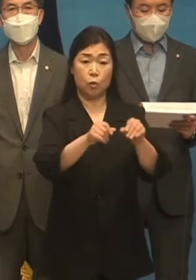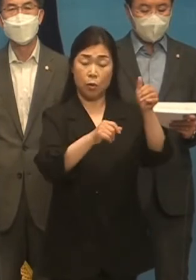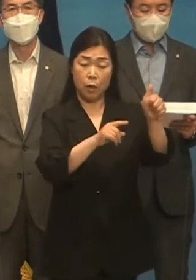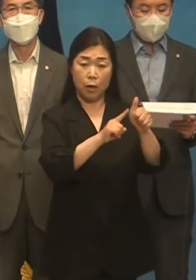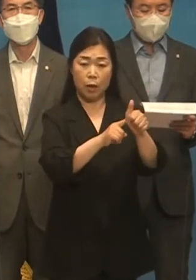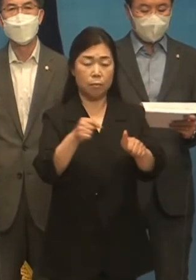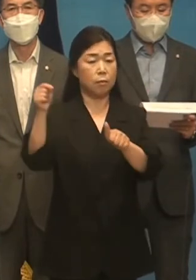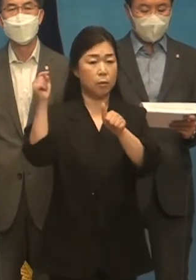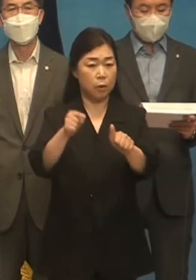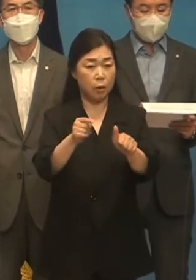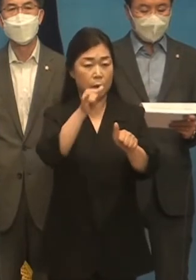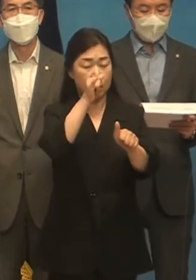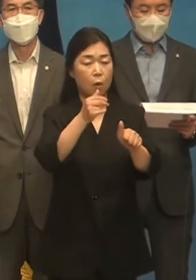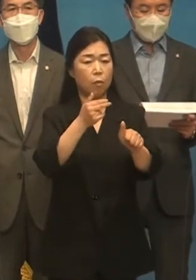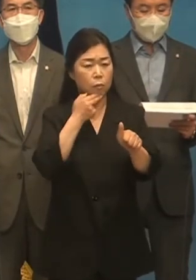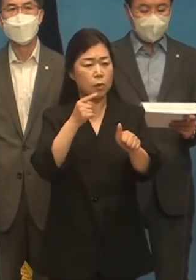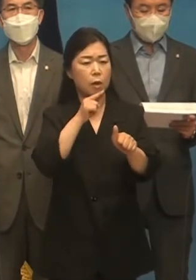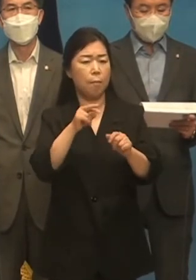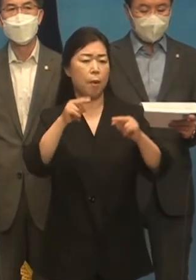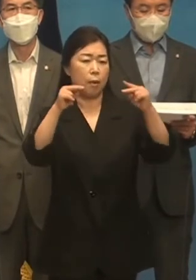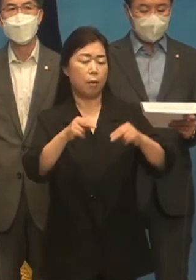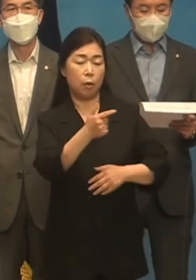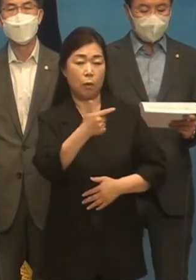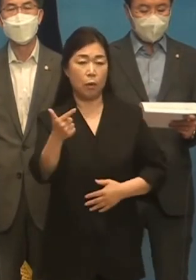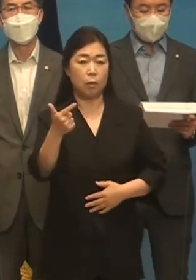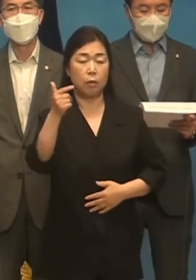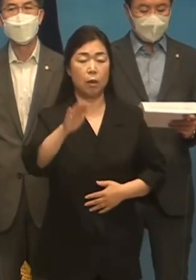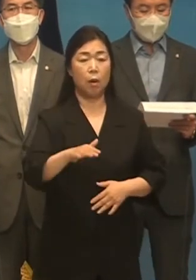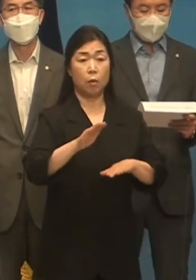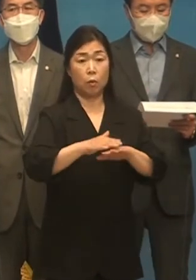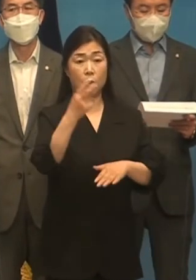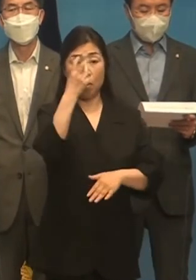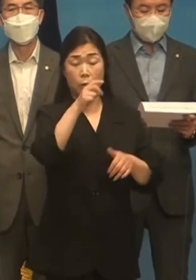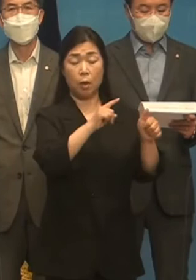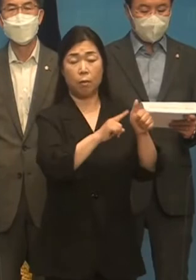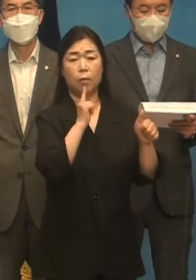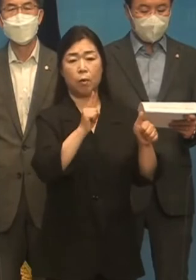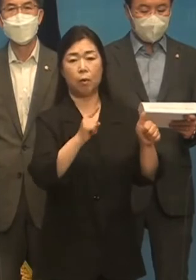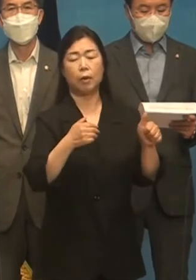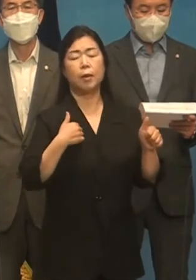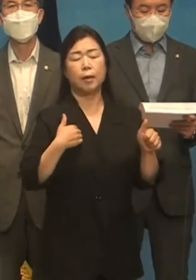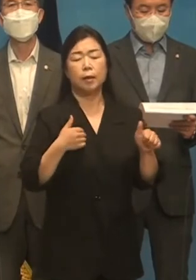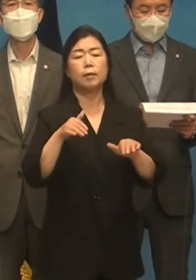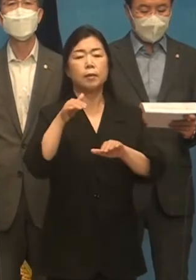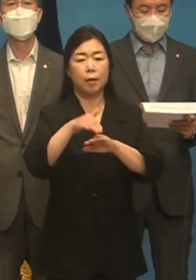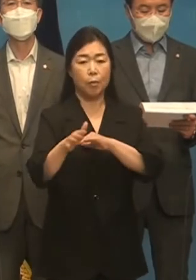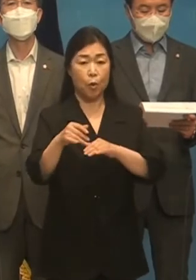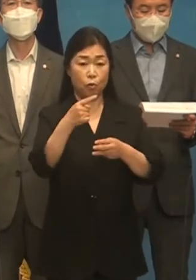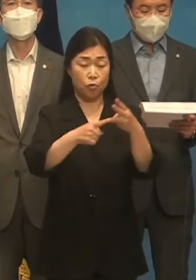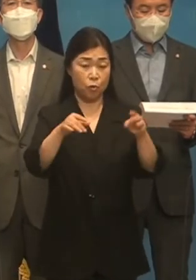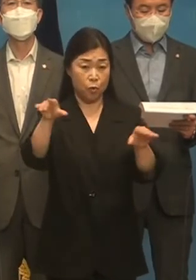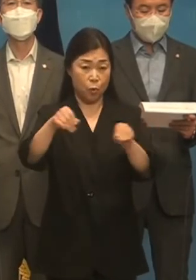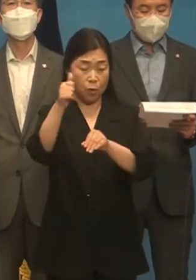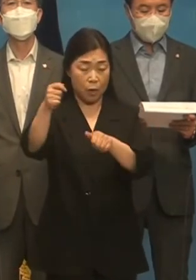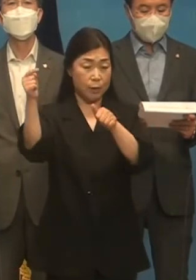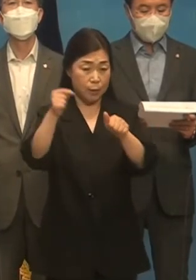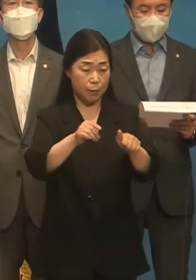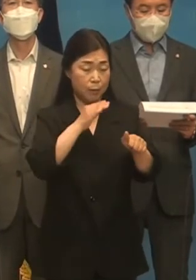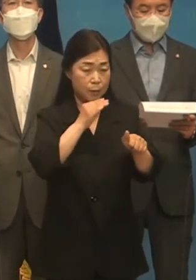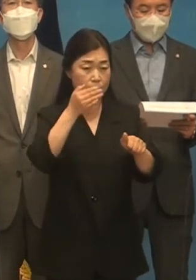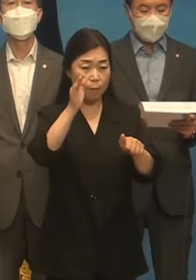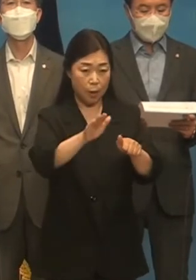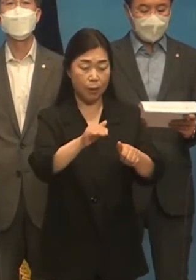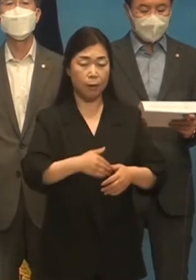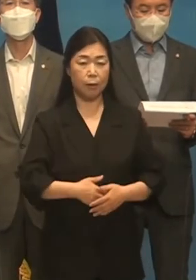작성을 지시했는지가 쟁점이 되었었는데 송 검사는 재판 스타일은 윤 전 총장이 지시한 게